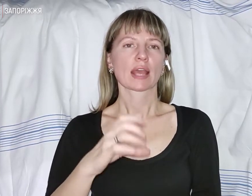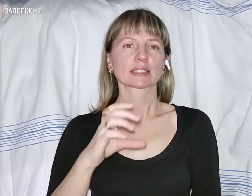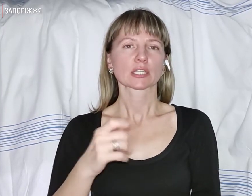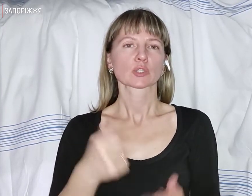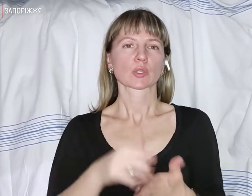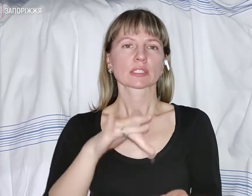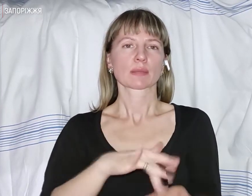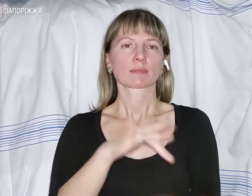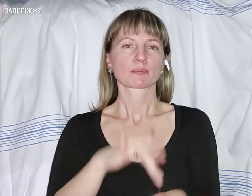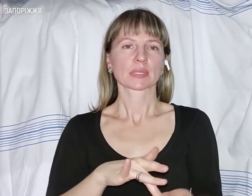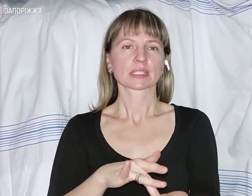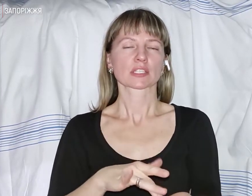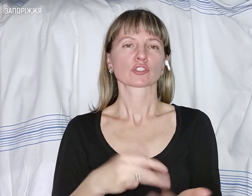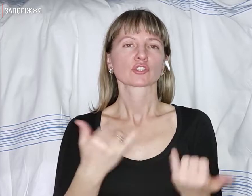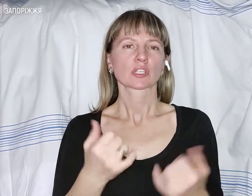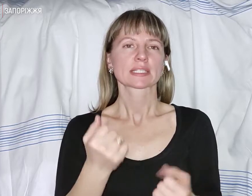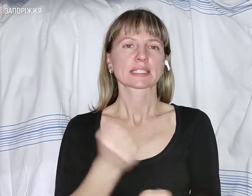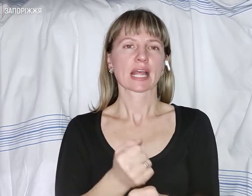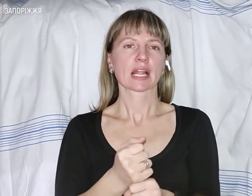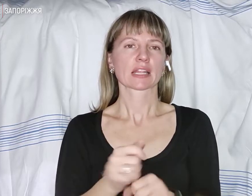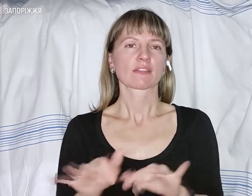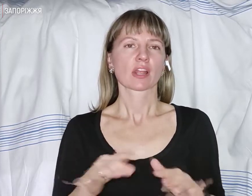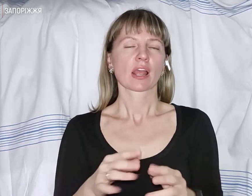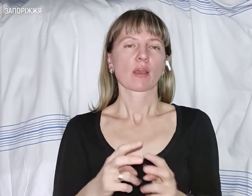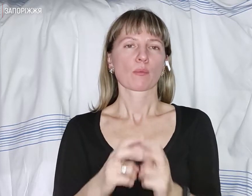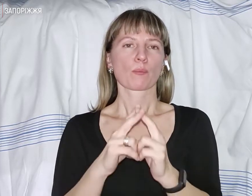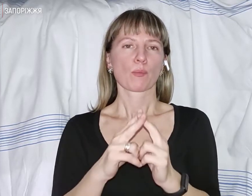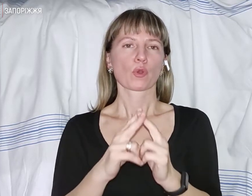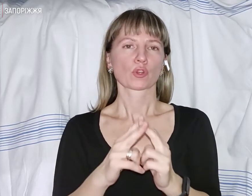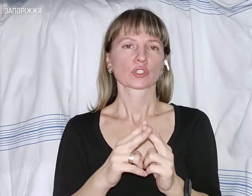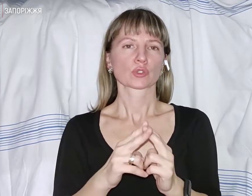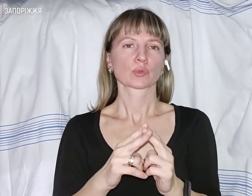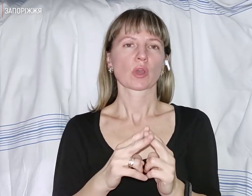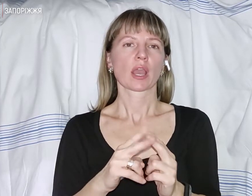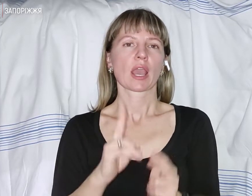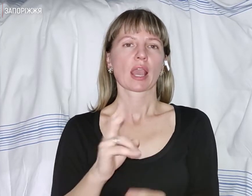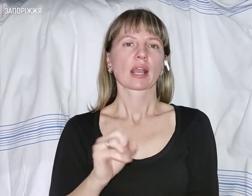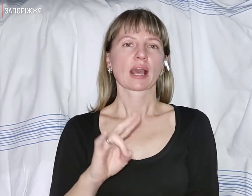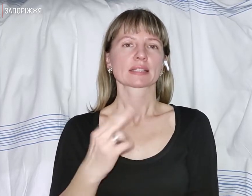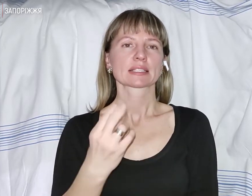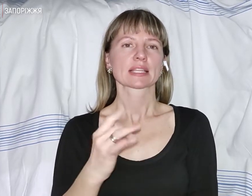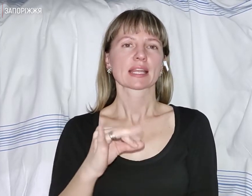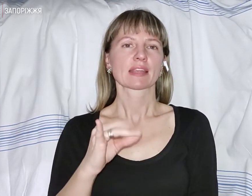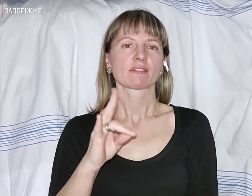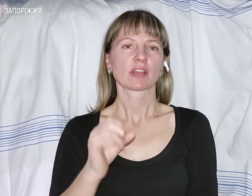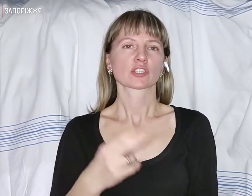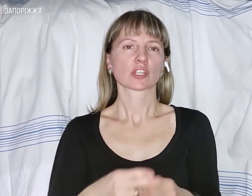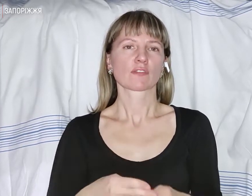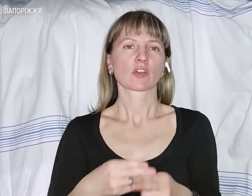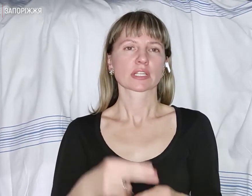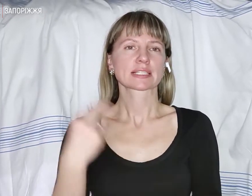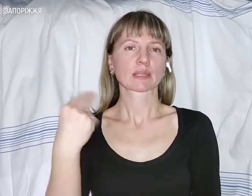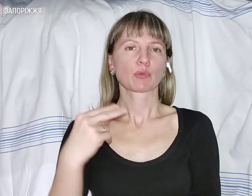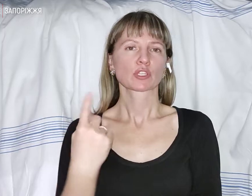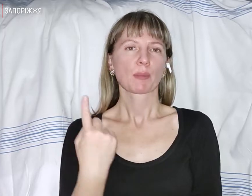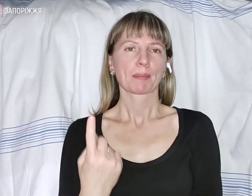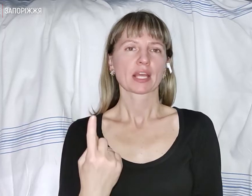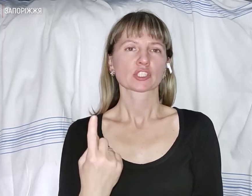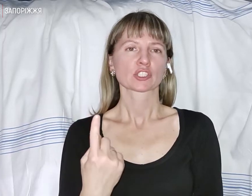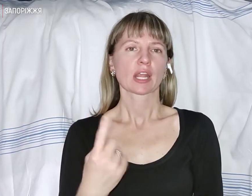подожди, поедем, будем что-то решать. Я так испугалась, когда первый раз начали заталкивать вагон. Прям силой. А коляска тут, мы